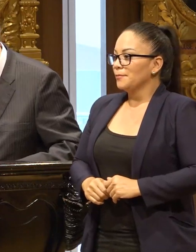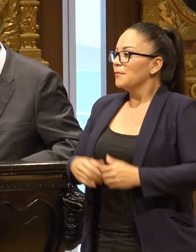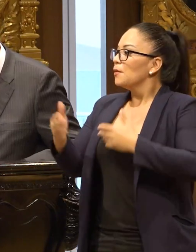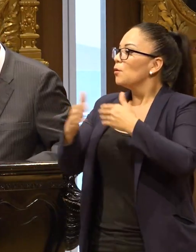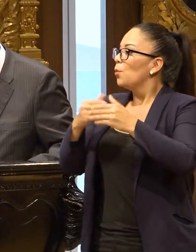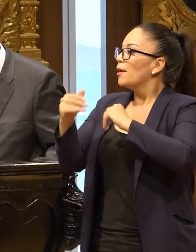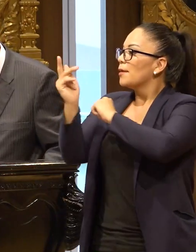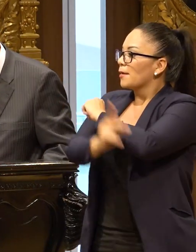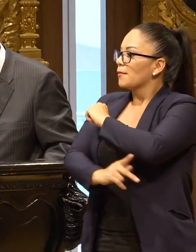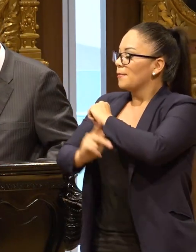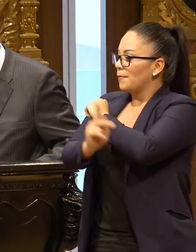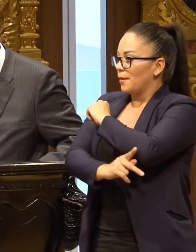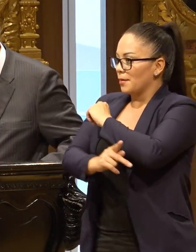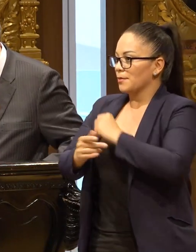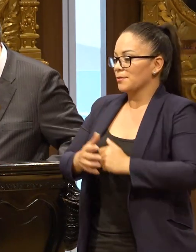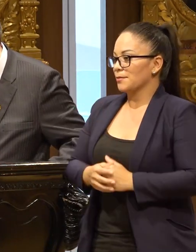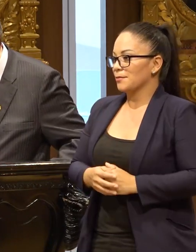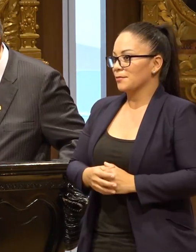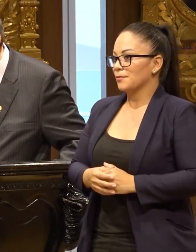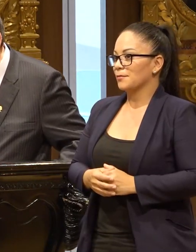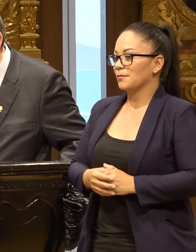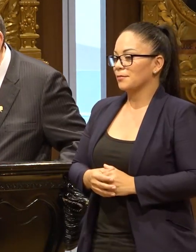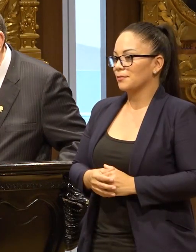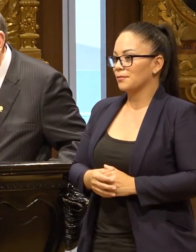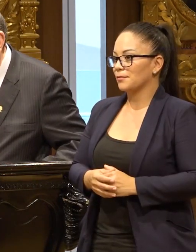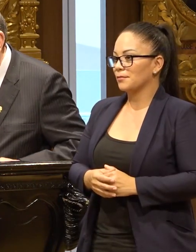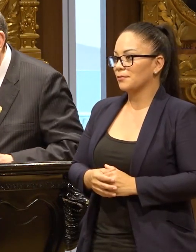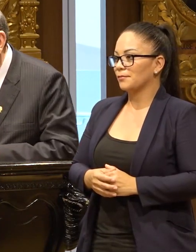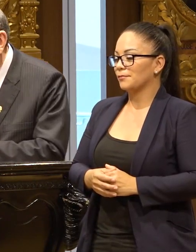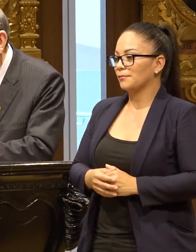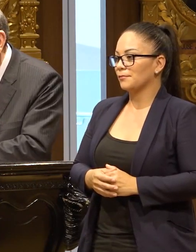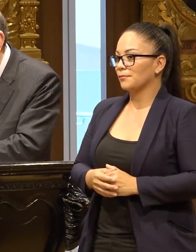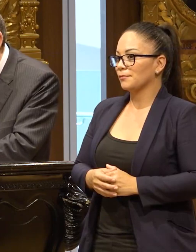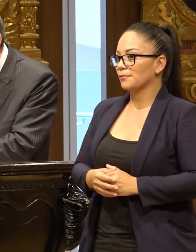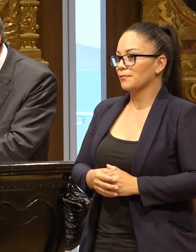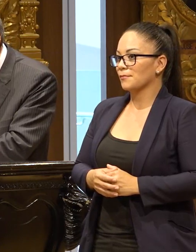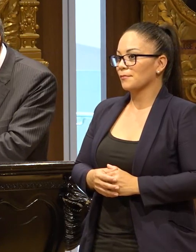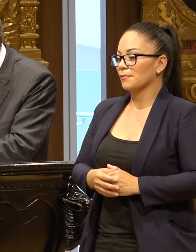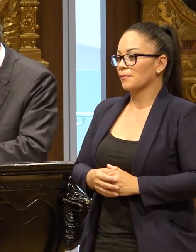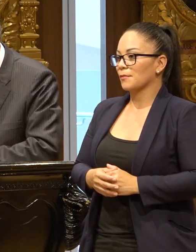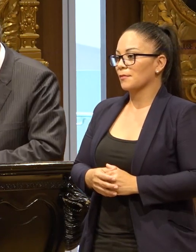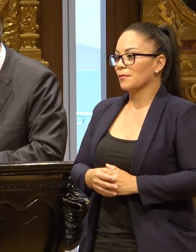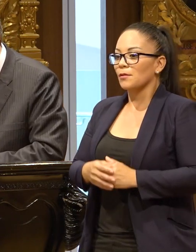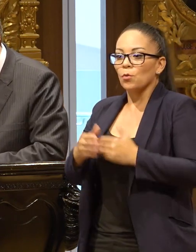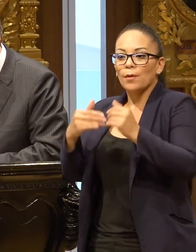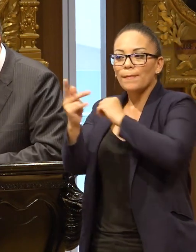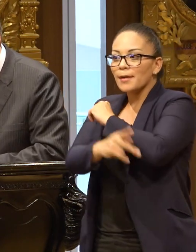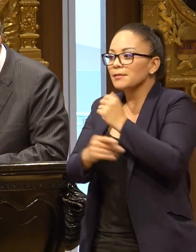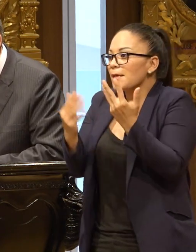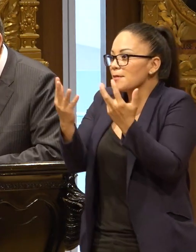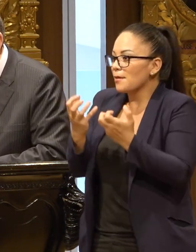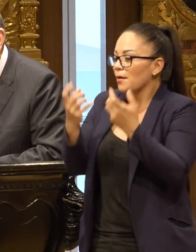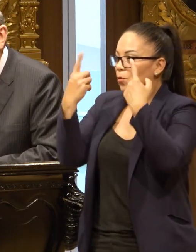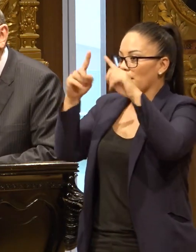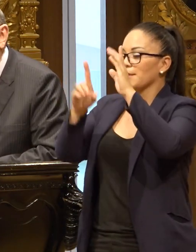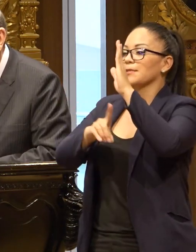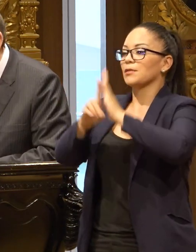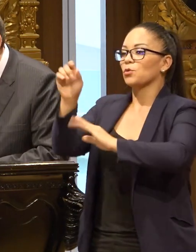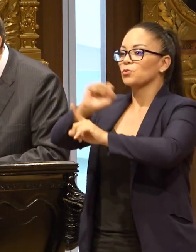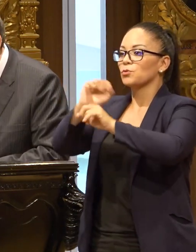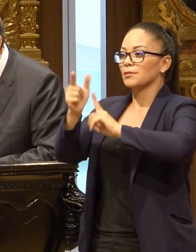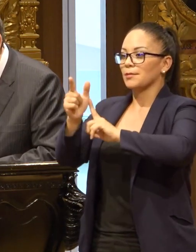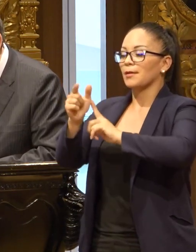Cualquier país que tenga entre sus aspiraciones el desarrollo social